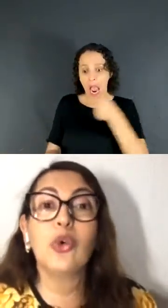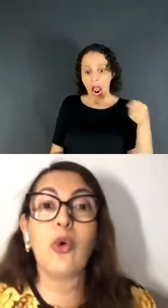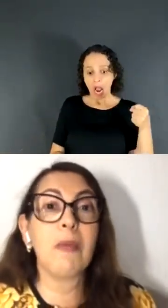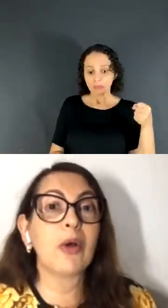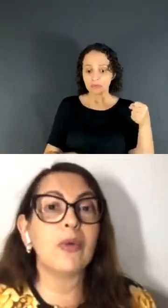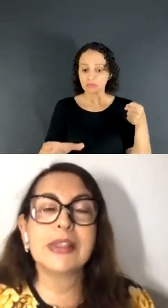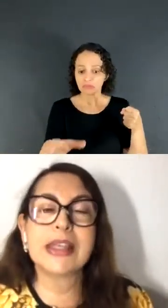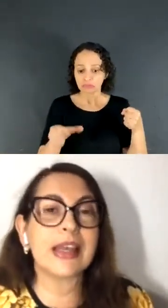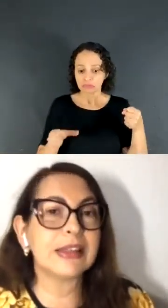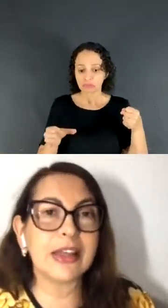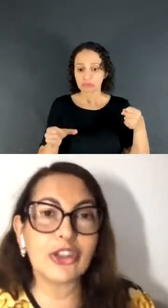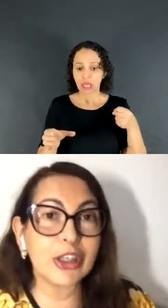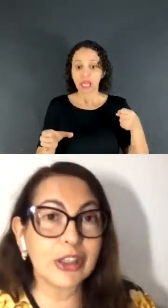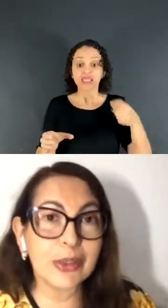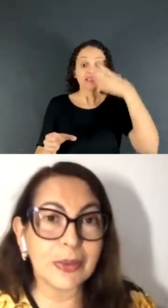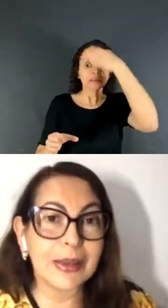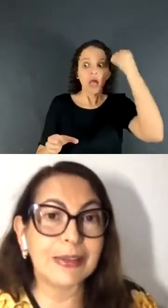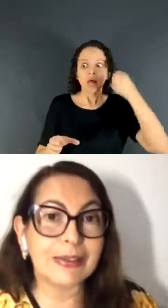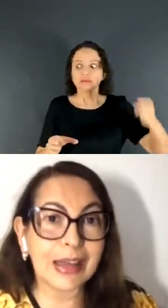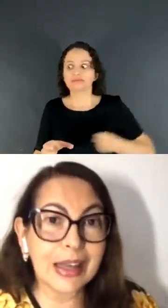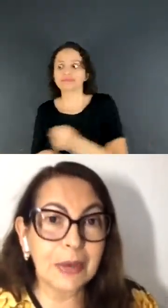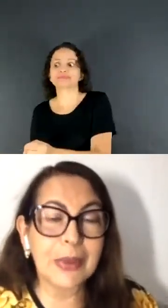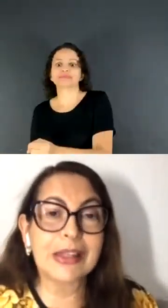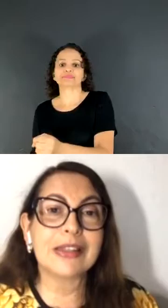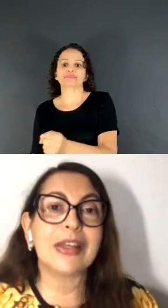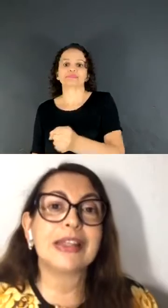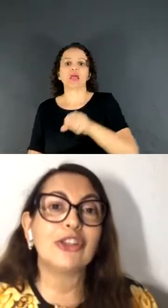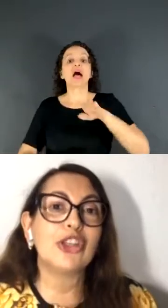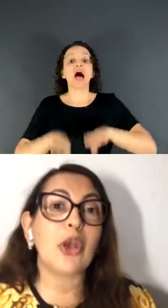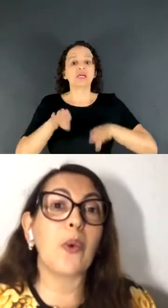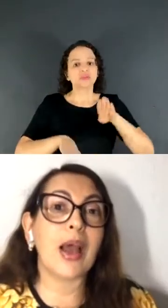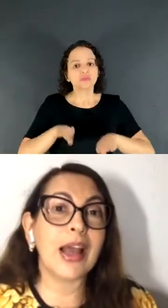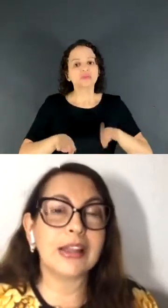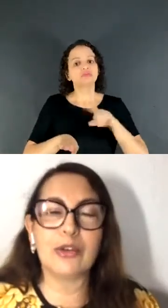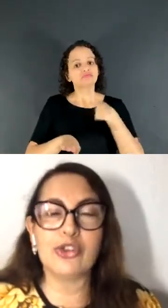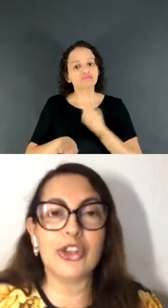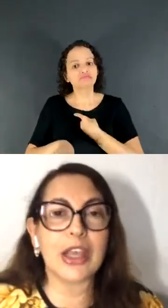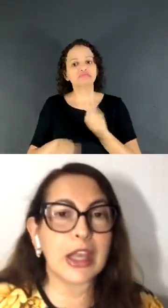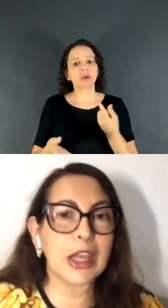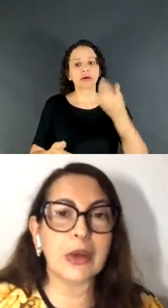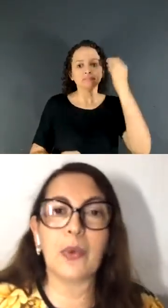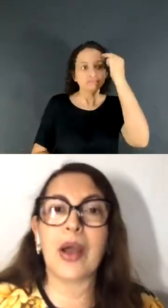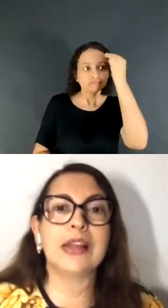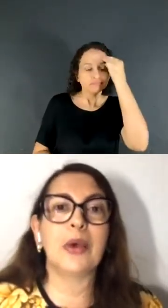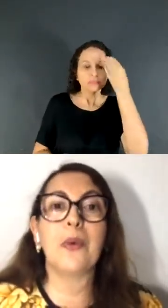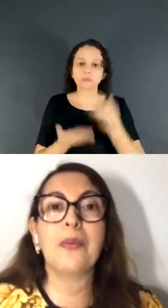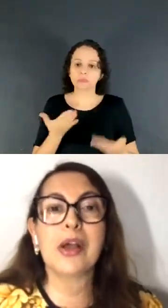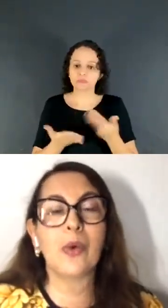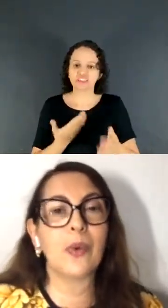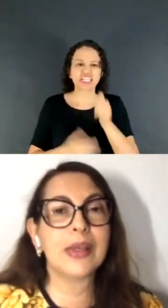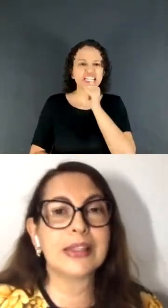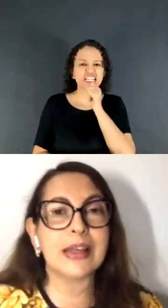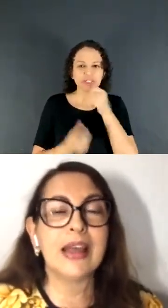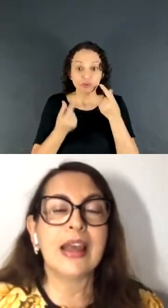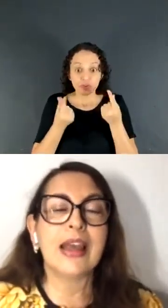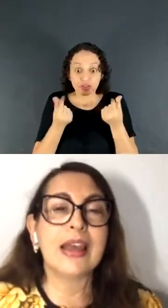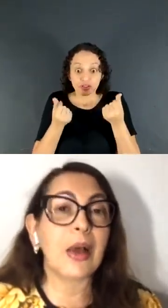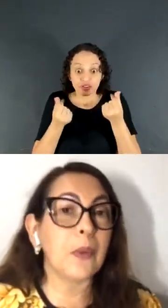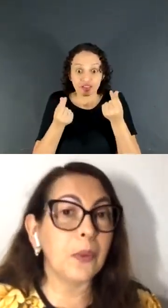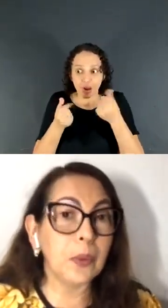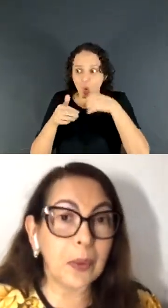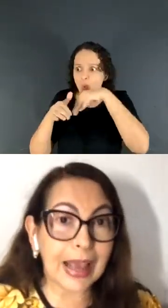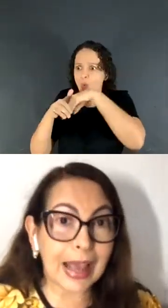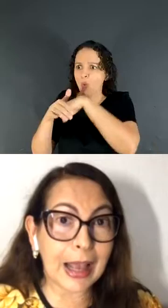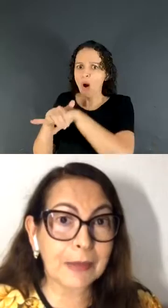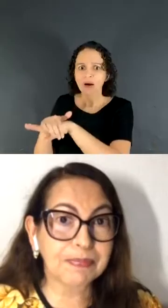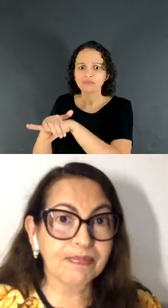nem toma consciência disso, né? Muitas vezes a gente guarda um dinheiro, guarda alguma coisa em